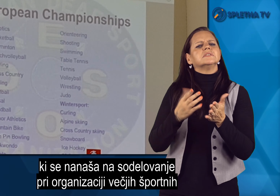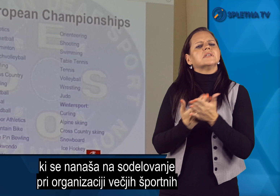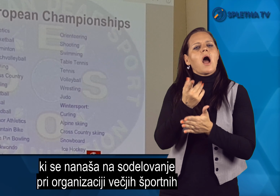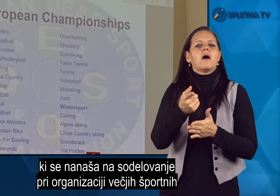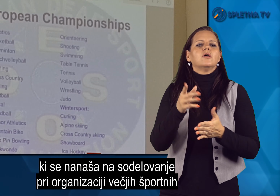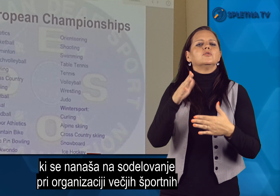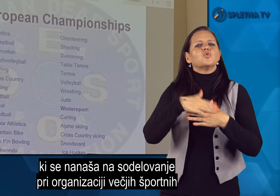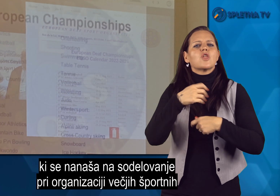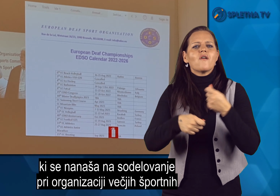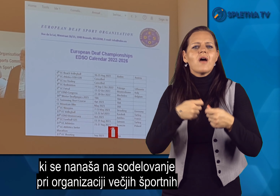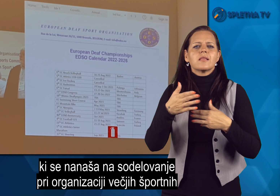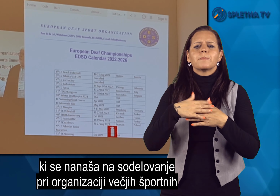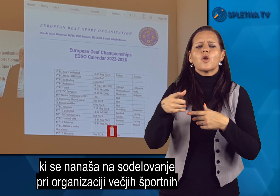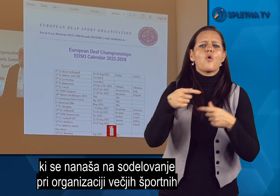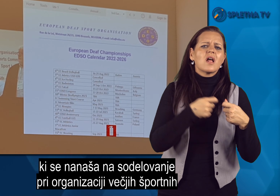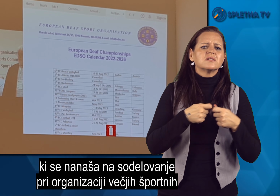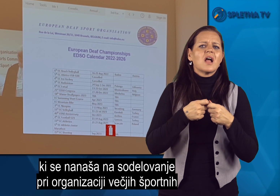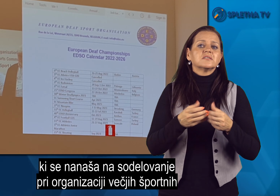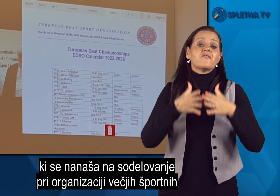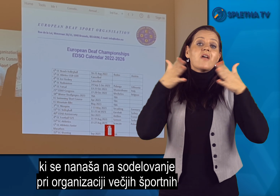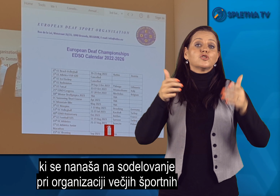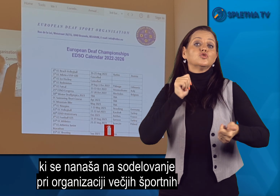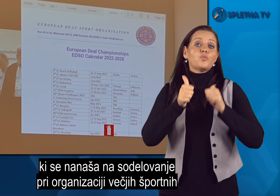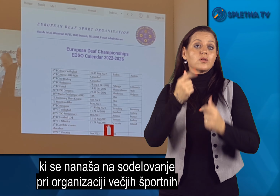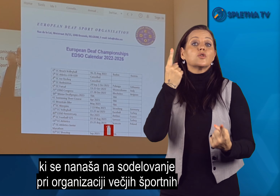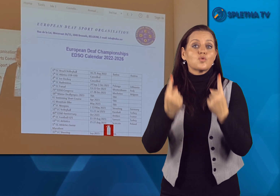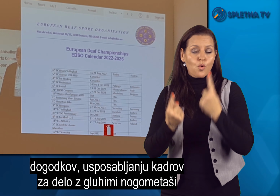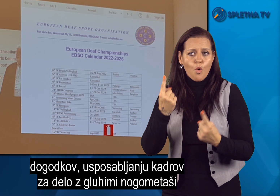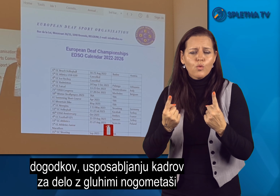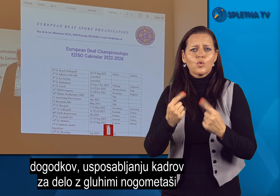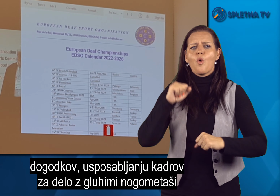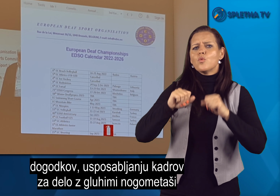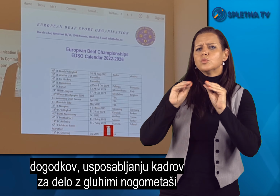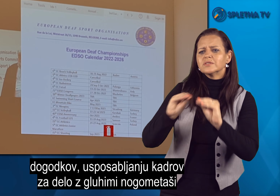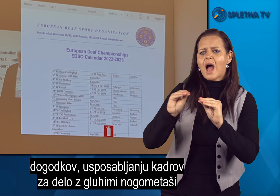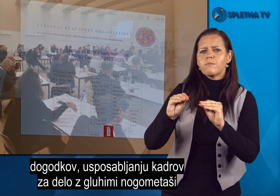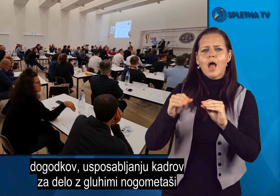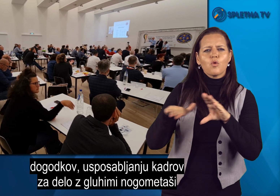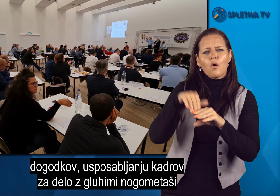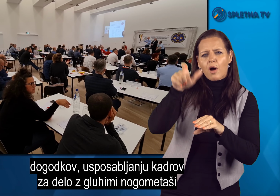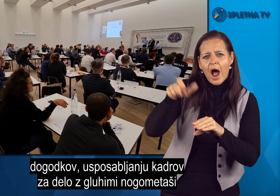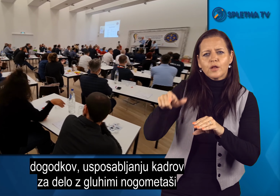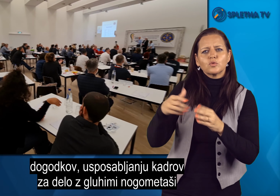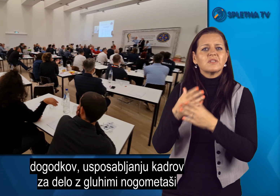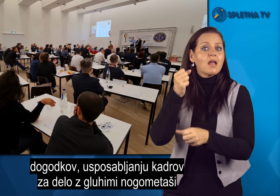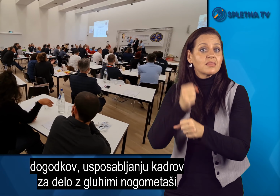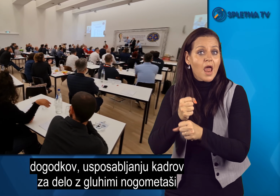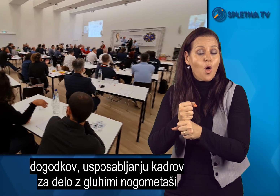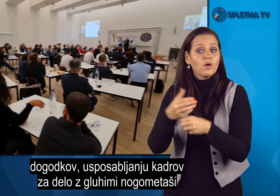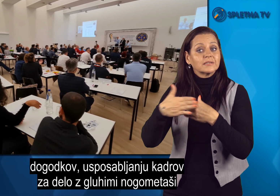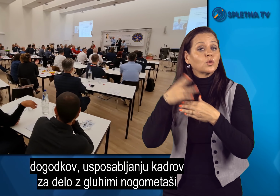sodelovanje pri organizaciji večjih športnih dogodkov v sposabljanju kadrov za delo z gluhimi